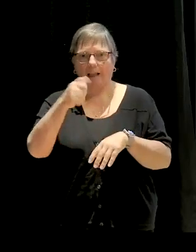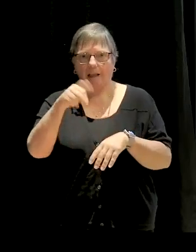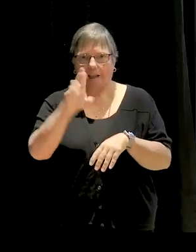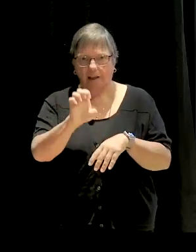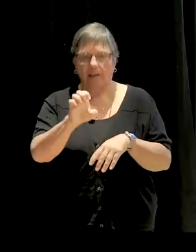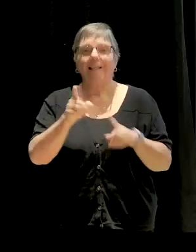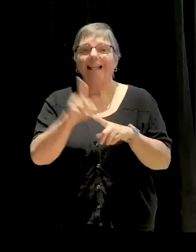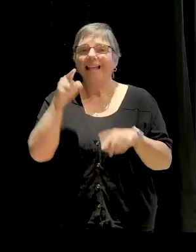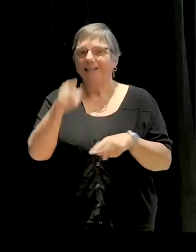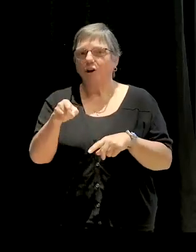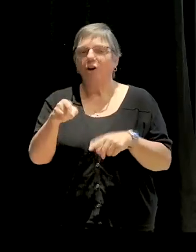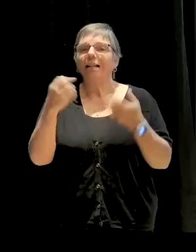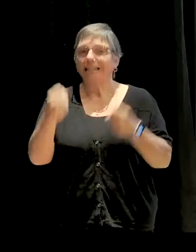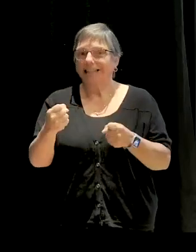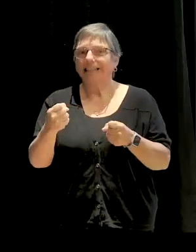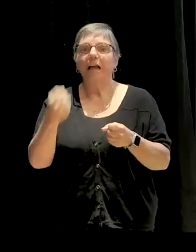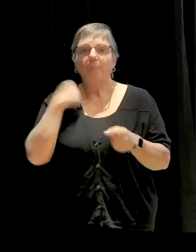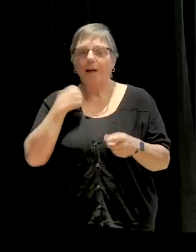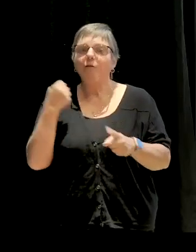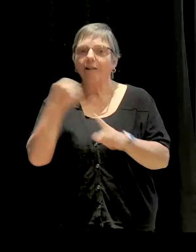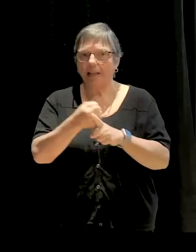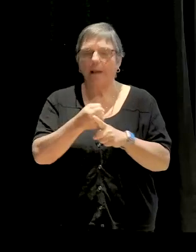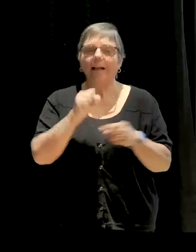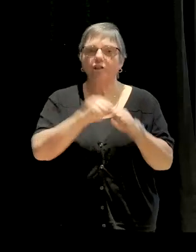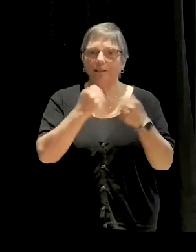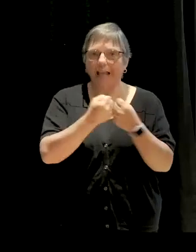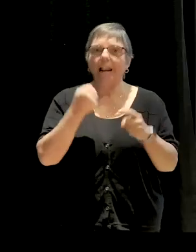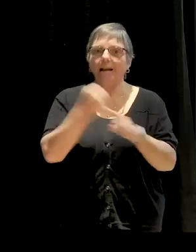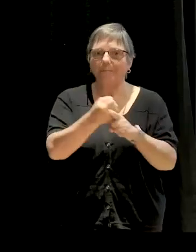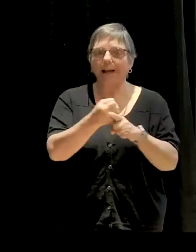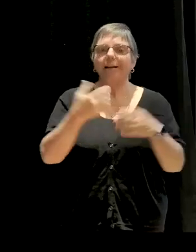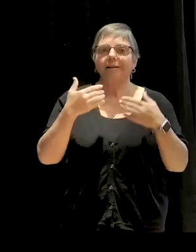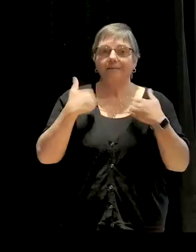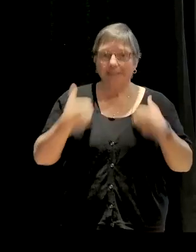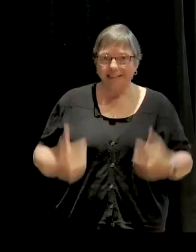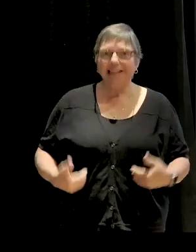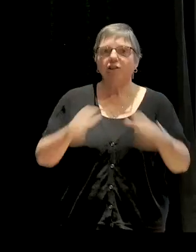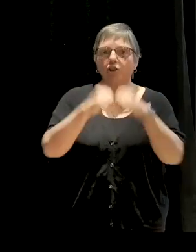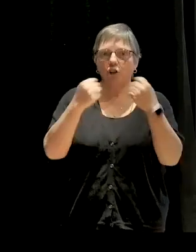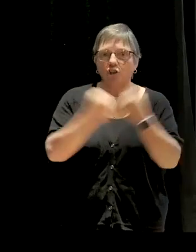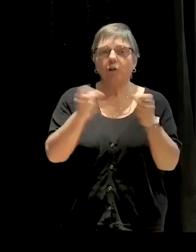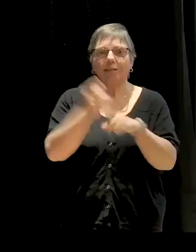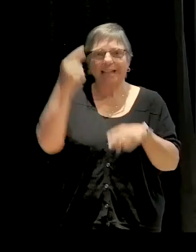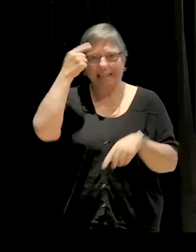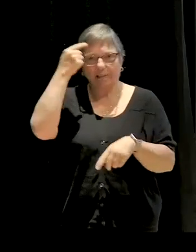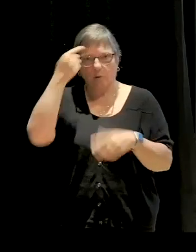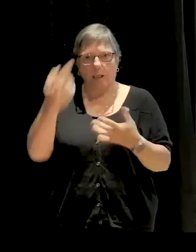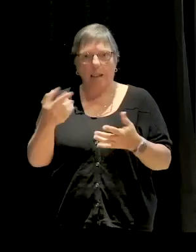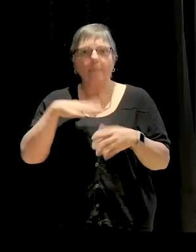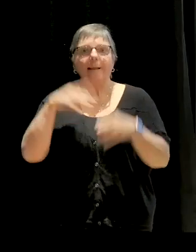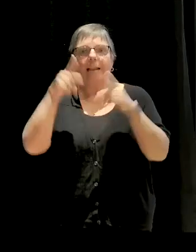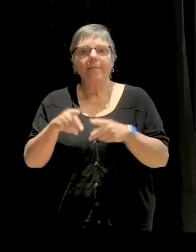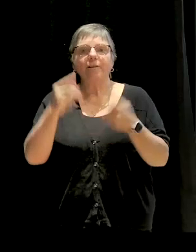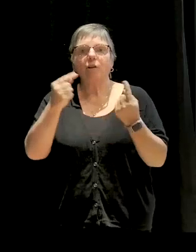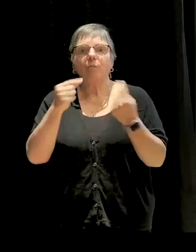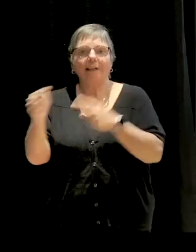avoir des répercussions sociales, physiques, psychologiques, ainsi que sexuelles. Et vis-à-vis de ces répercussions, les gens peuvent se tourner vers des ressources de